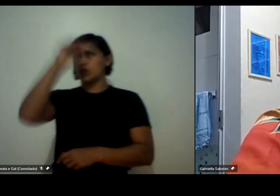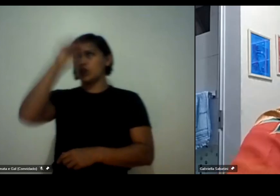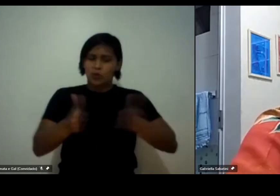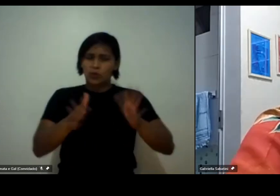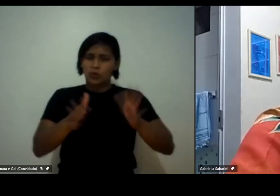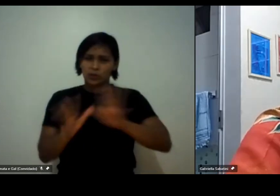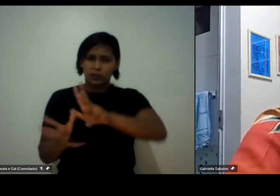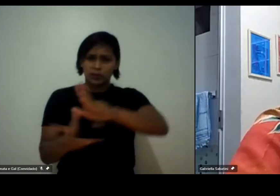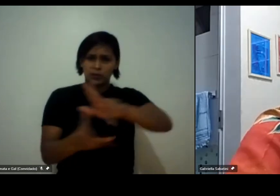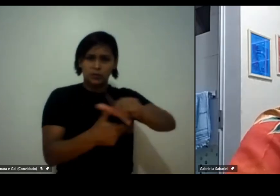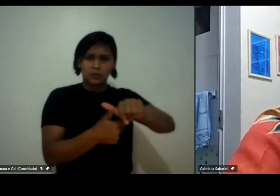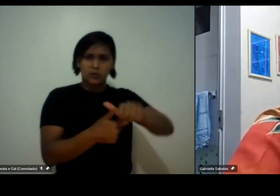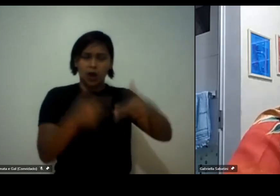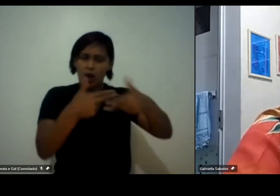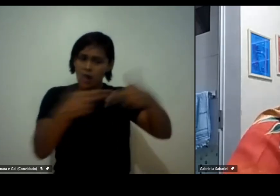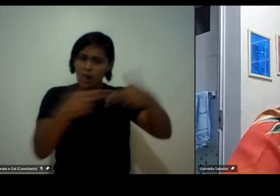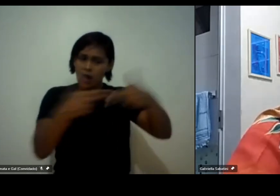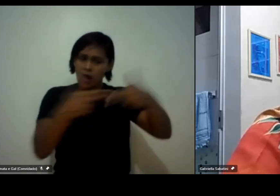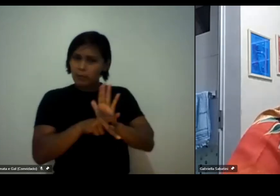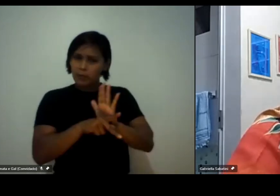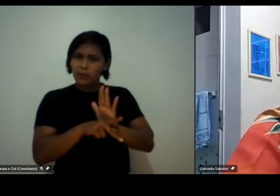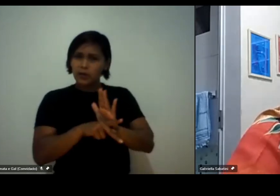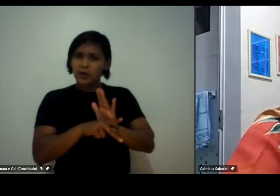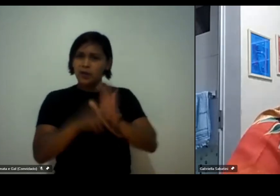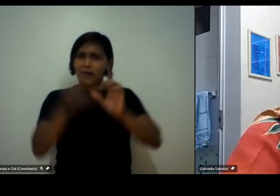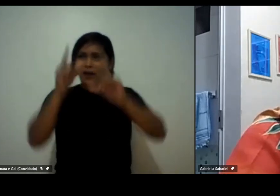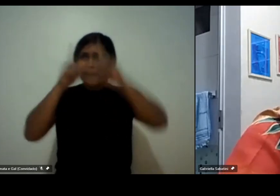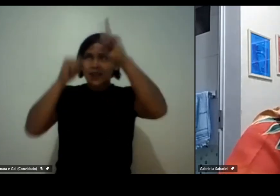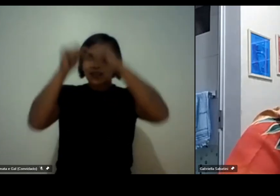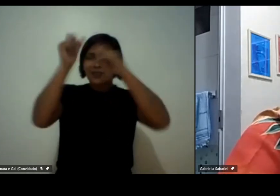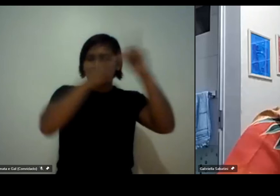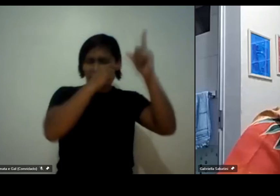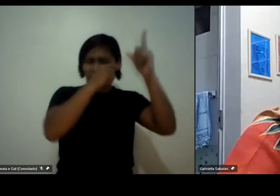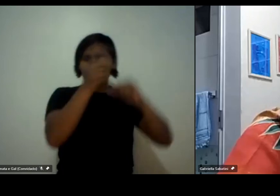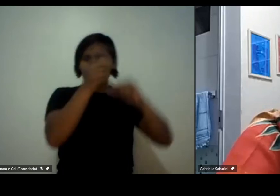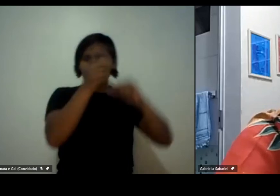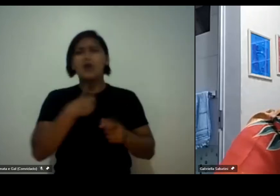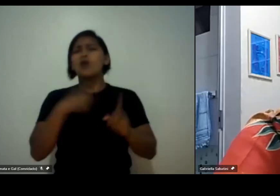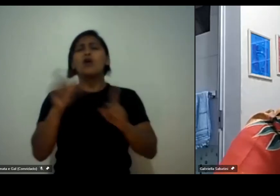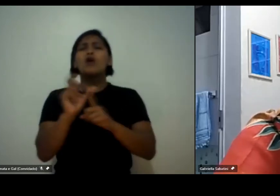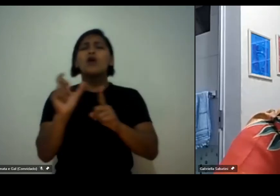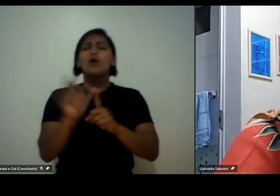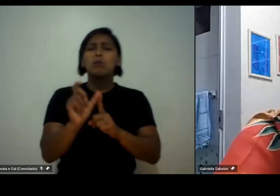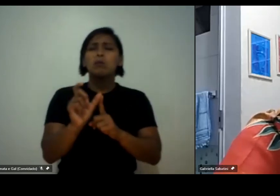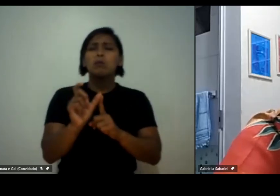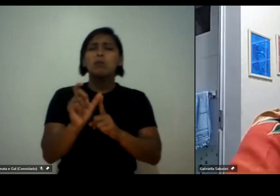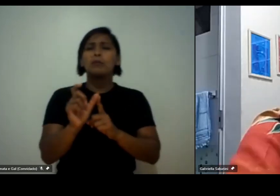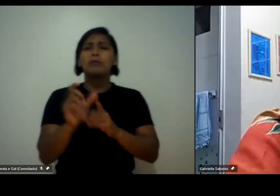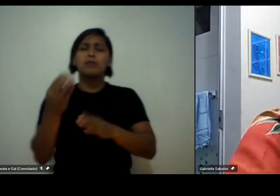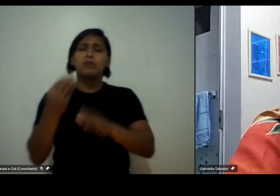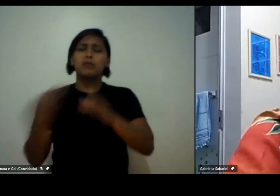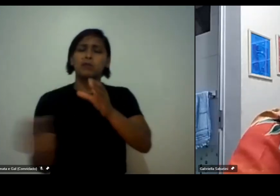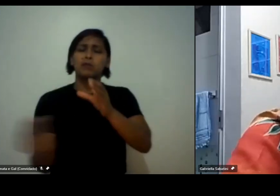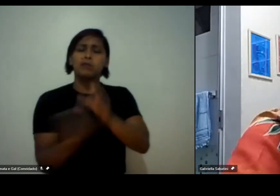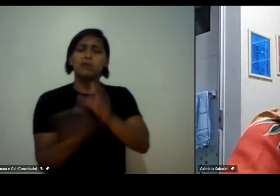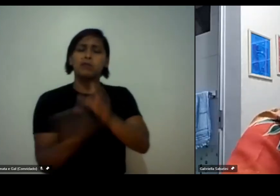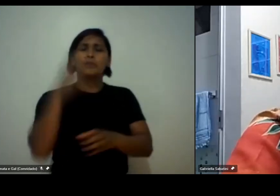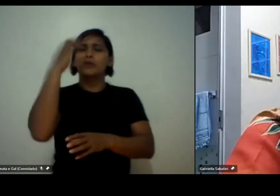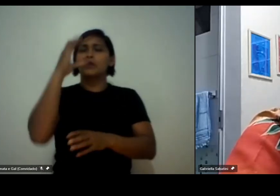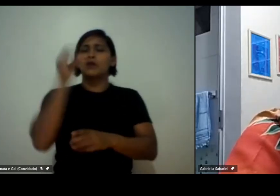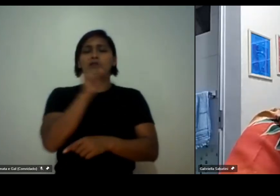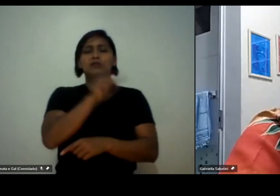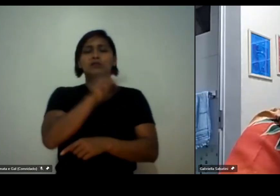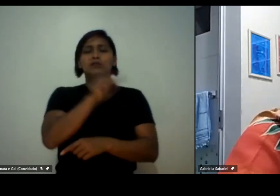A coisa? Seria o interestelar a suspensão do sentido? Qual palavra sem sentido cabe dentro de uma reticência e de uma